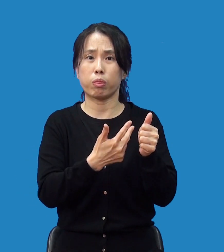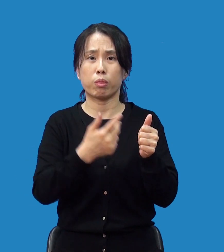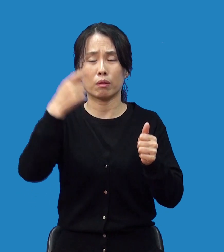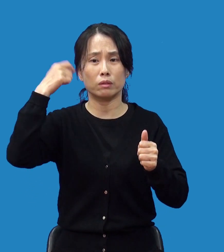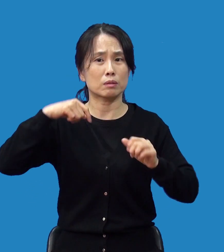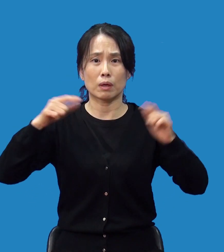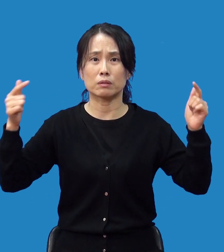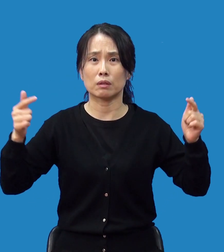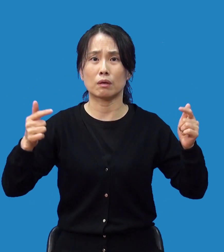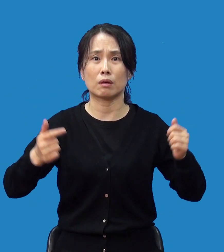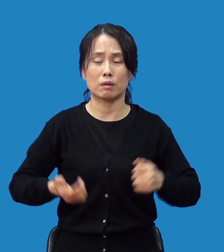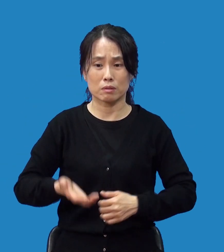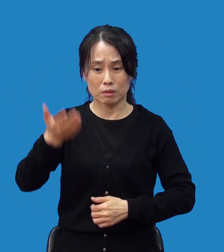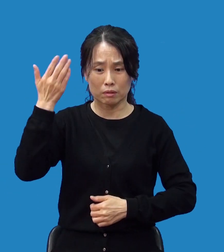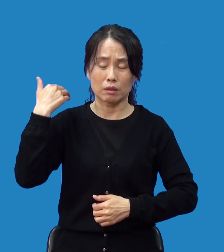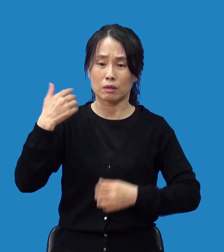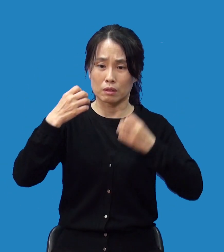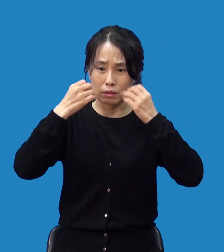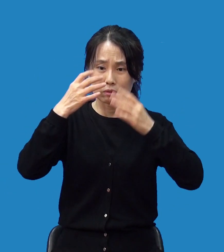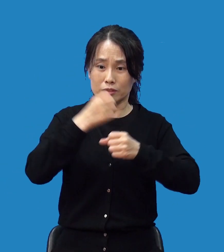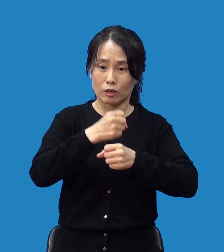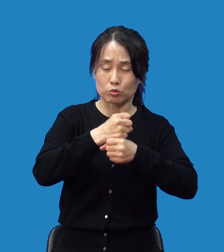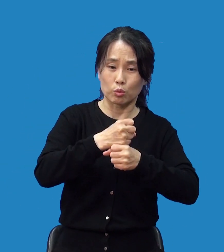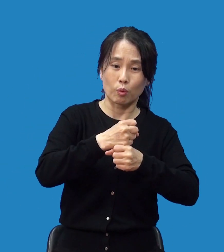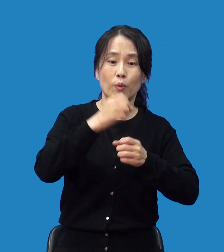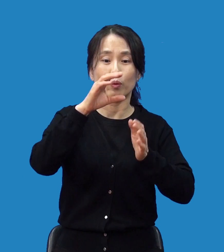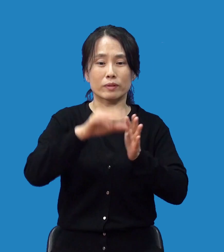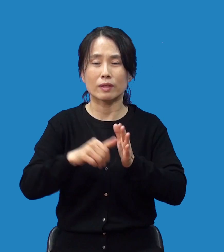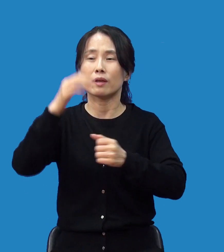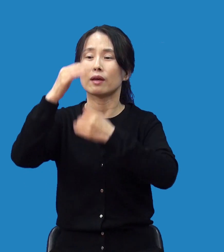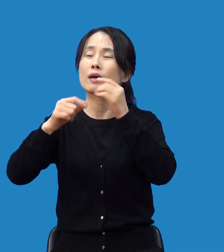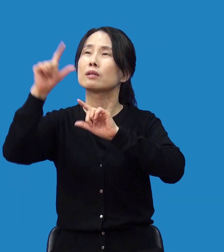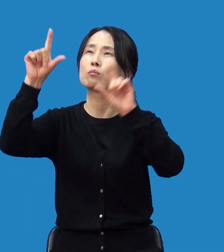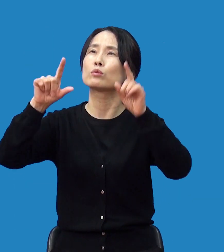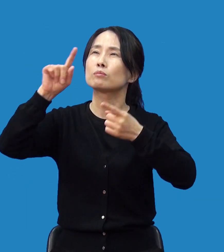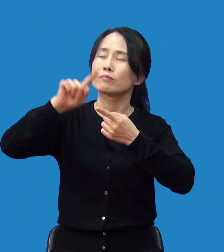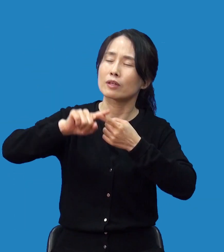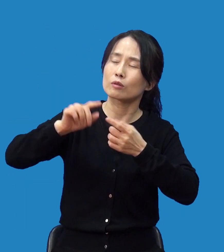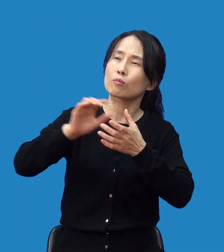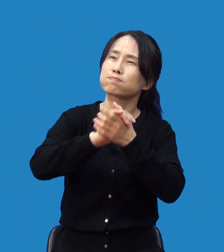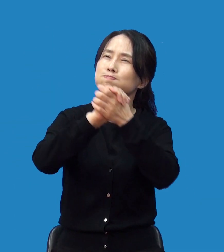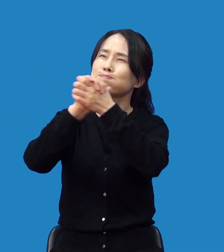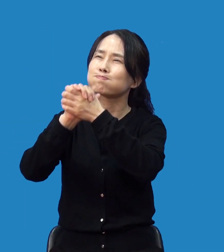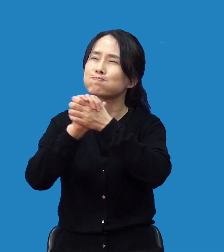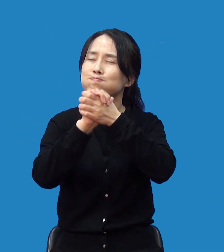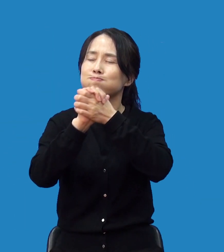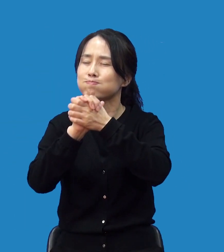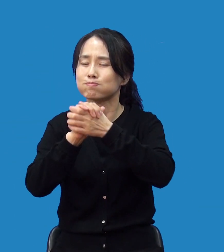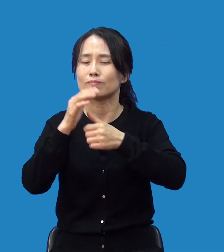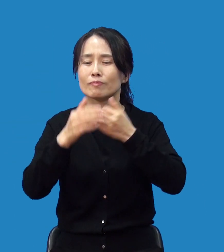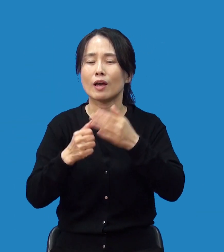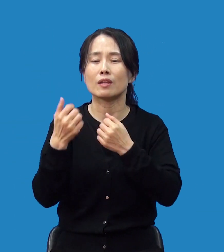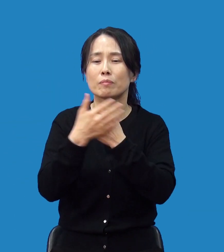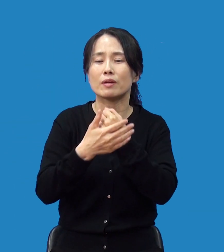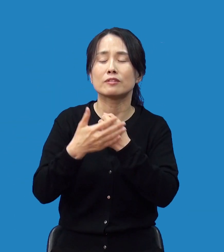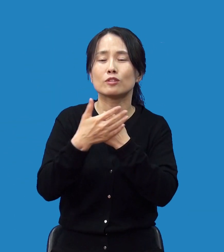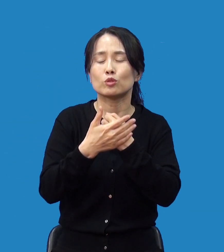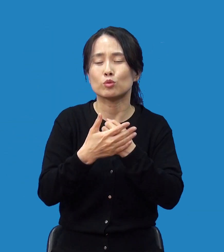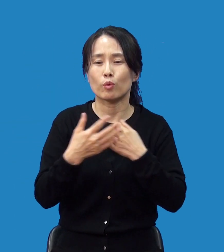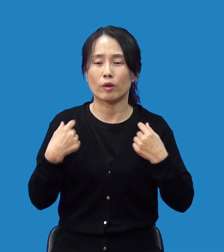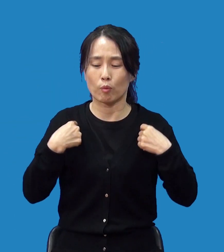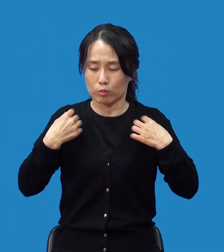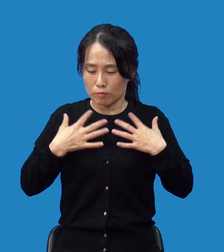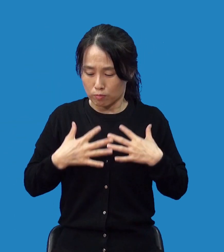그때까지는요, 창조 세계 안에서 하나님 형상대로 하나님의 은총의 옷을 입고 있었는데, 그 은총의